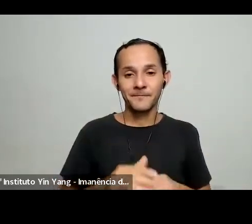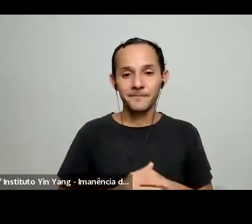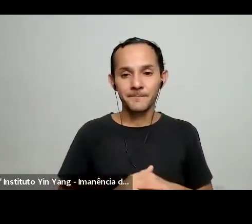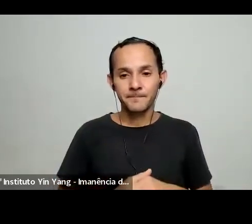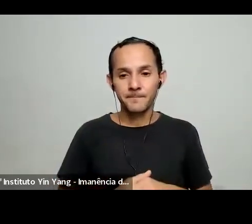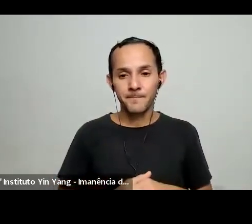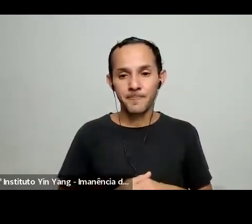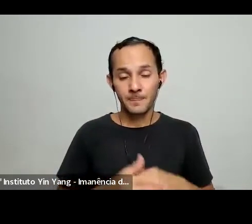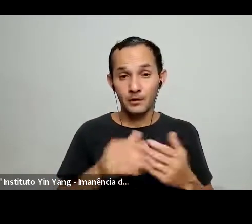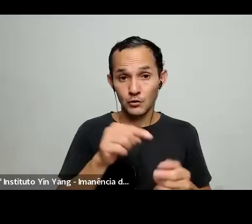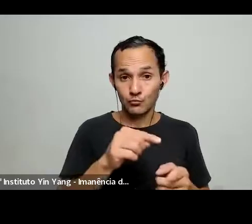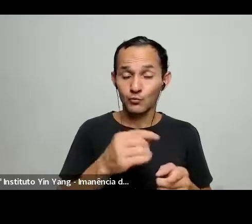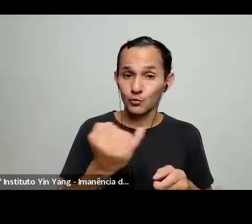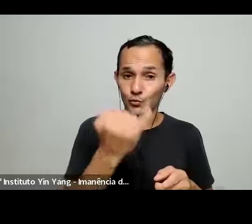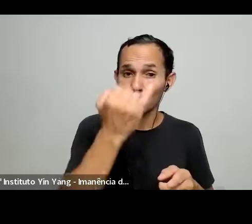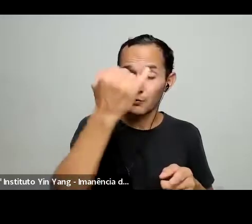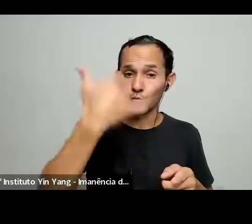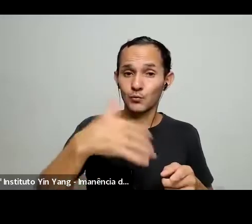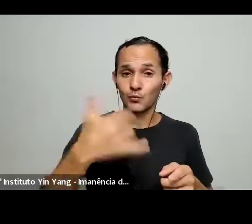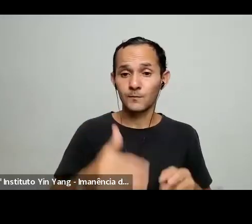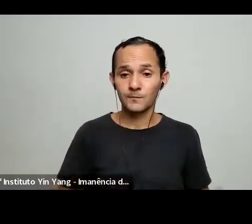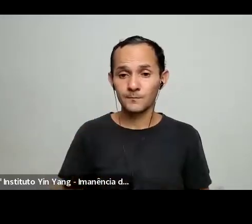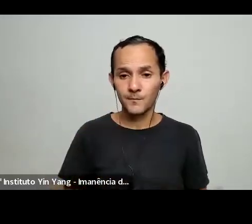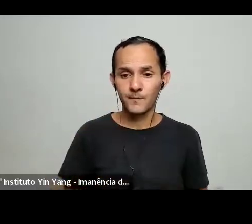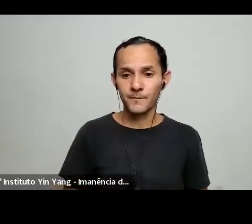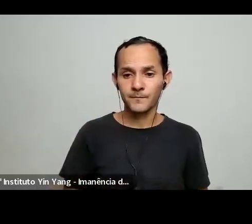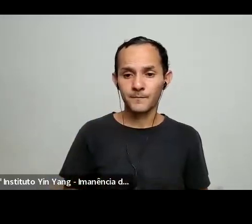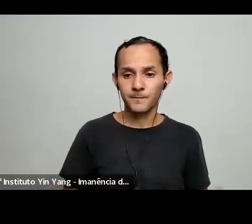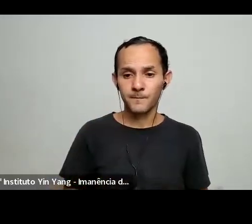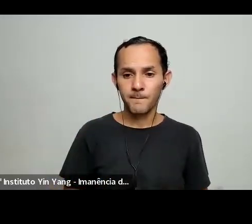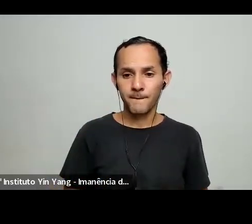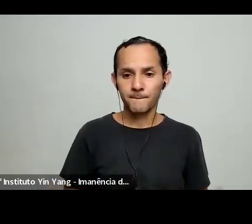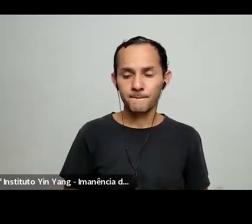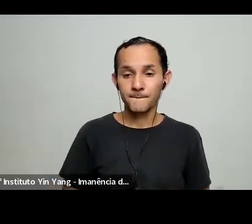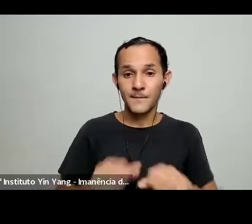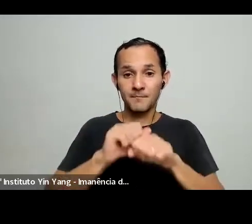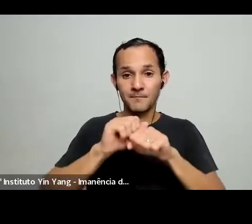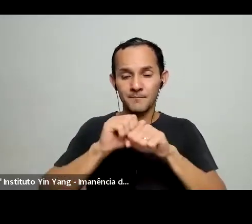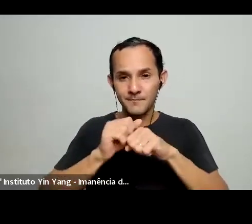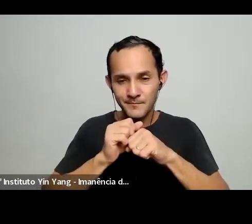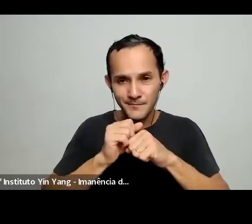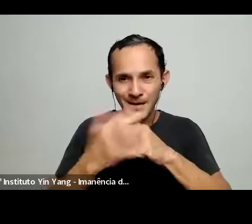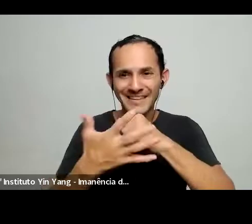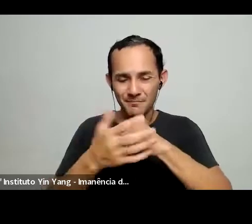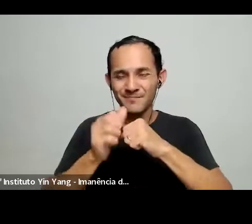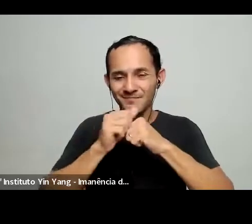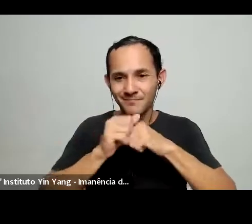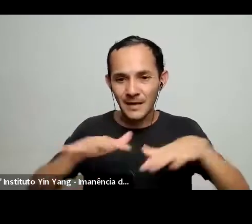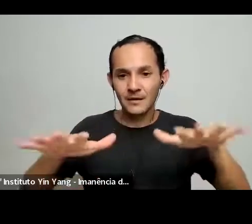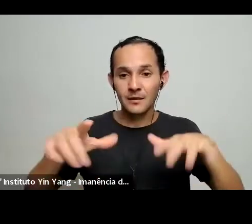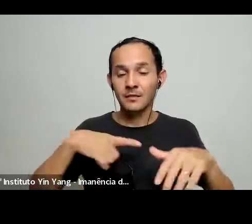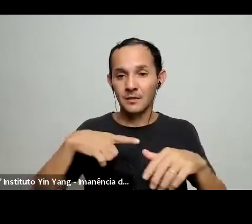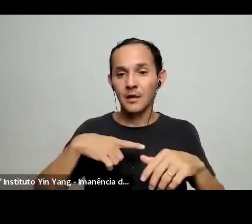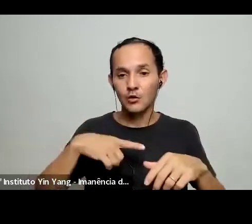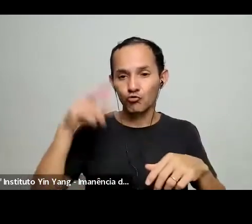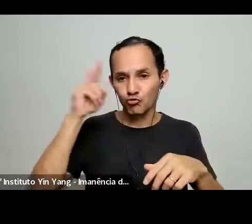bem importante, né? Eu tive, um pouco antes da pandemia, eu tenho até um histórico